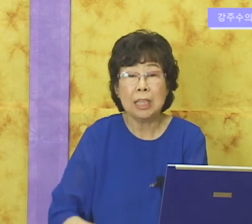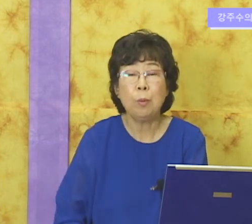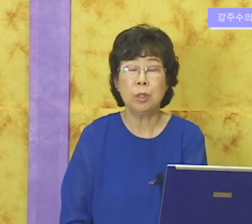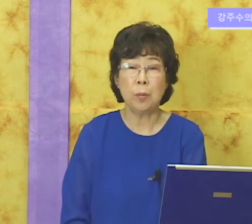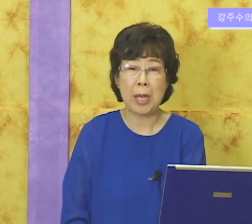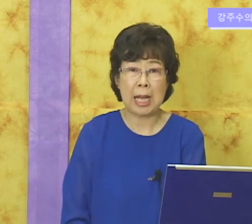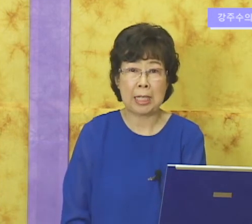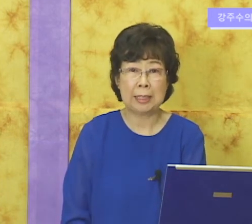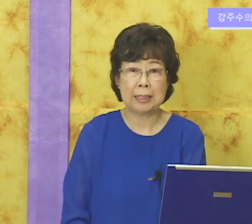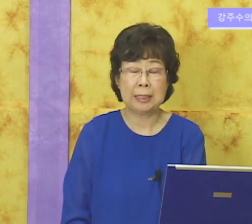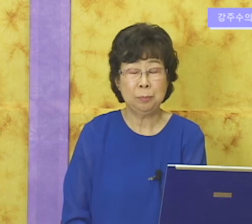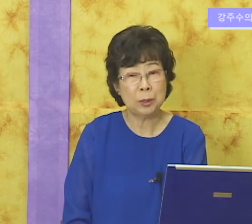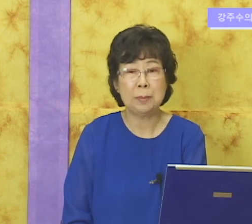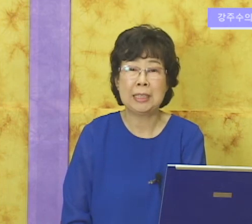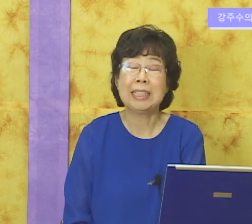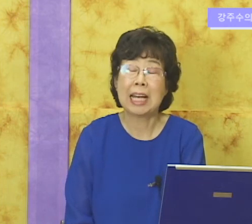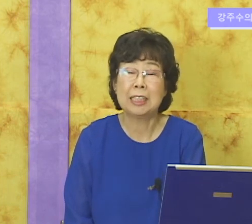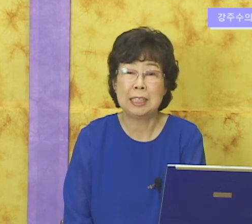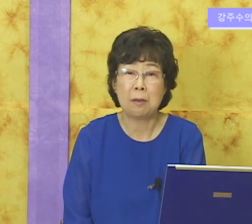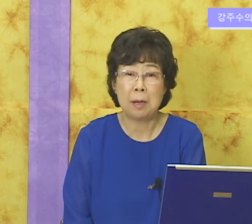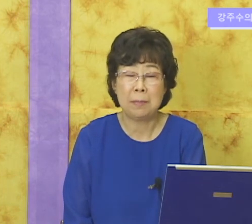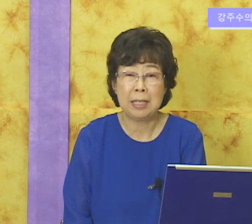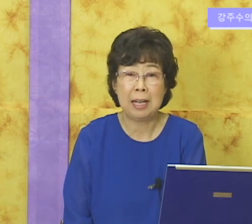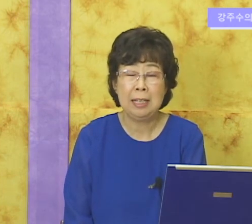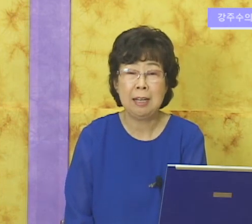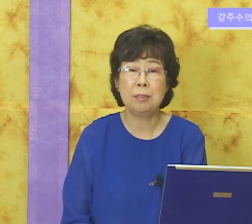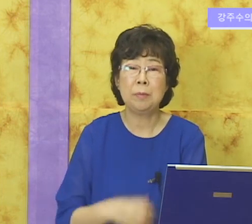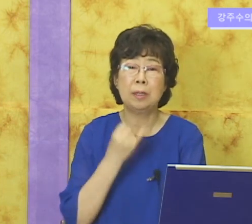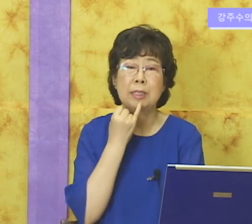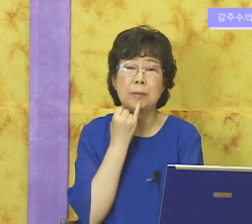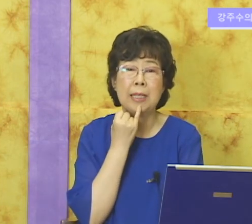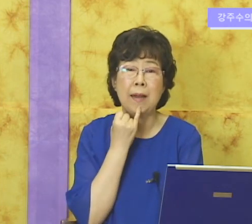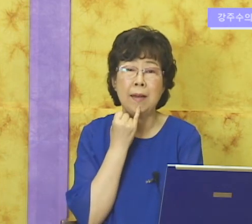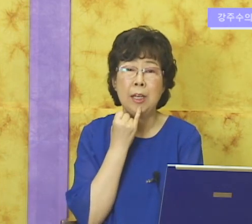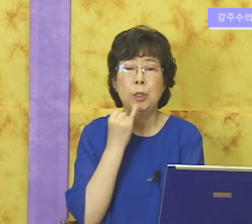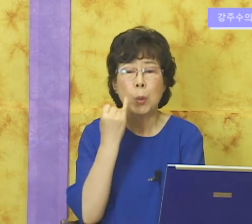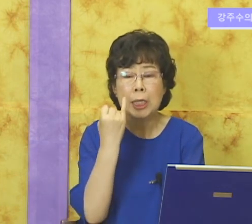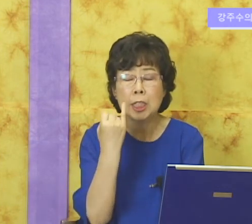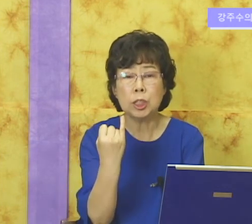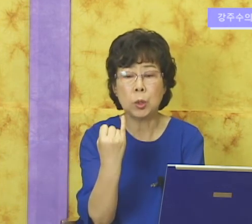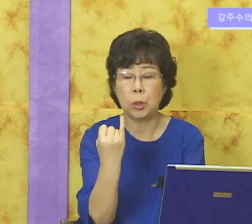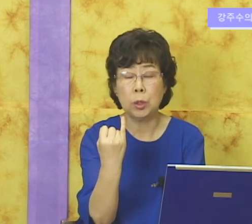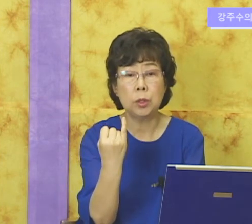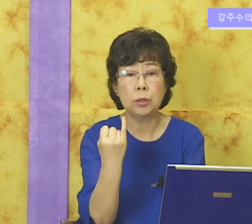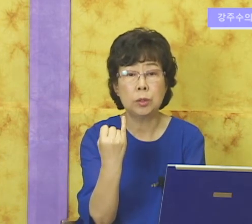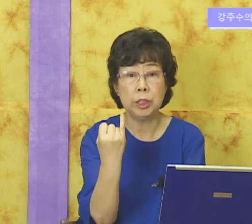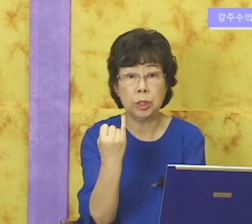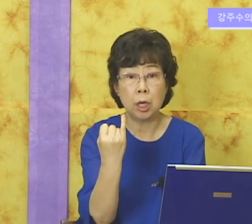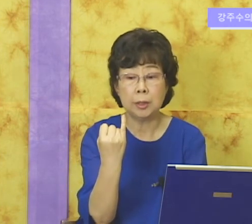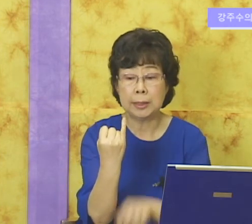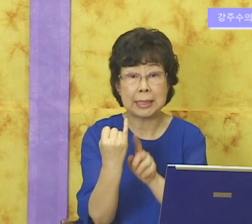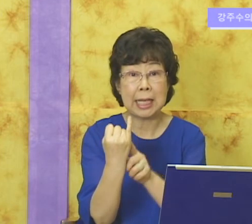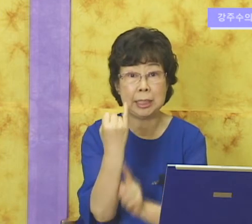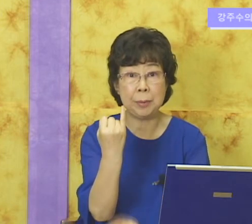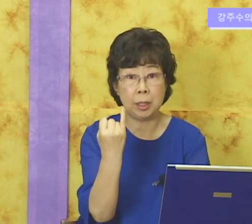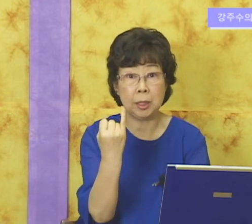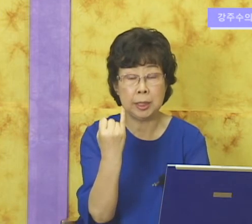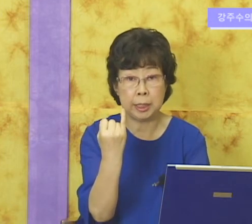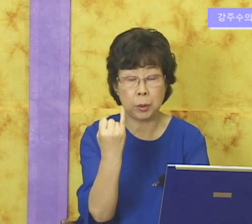간 보는 모양, 모습에서 딴 것이라고 합니다. 예, 그러면 자 보세요. 똑같은 손이죠. 자, 사지편 이